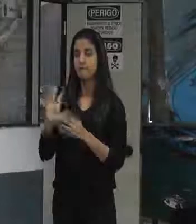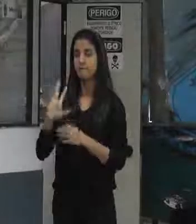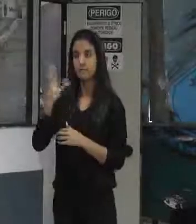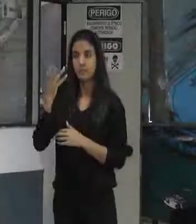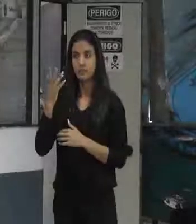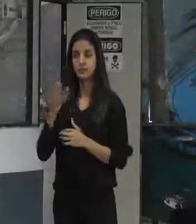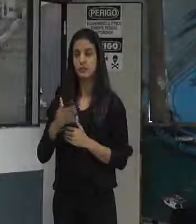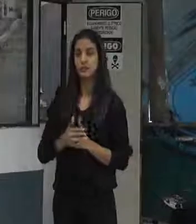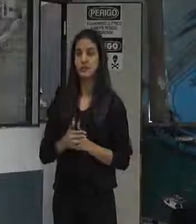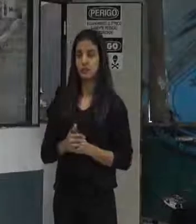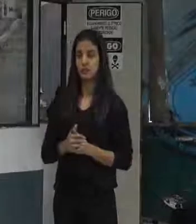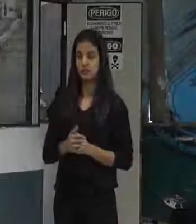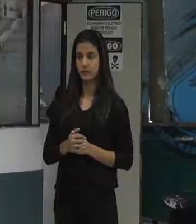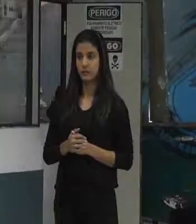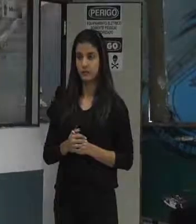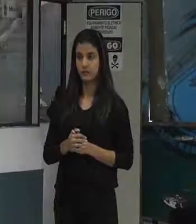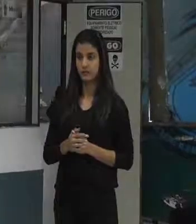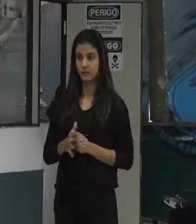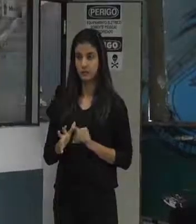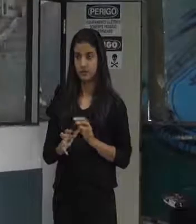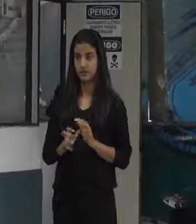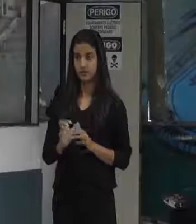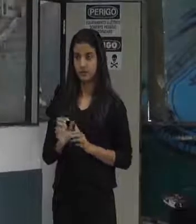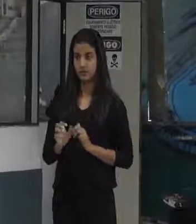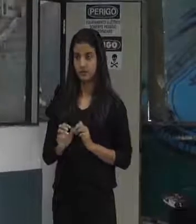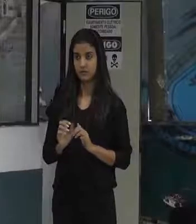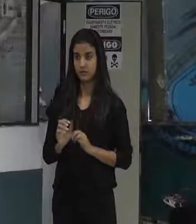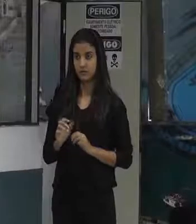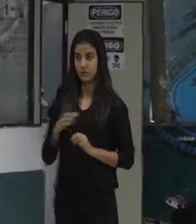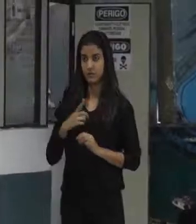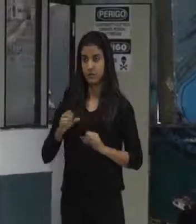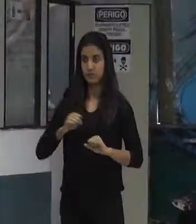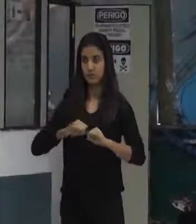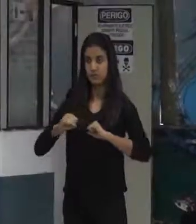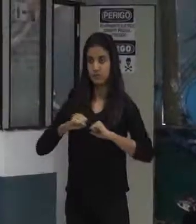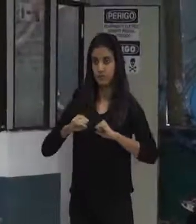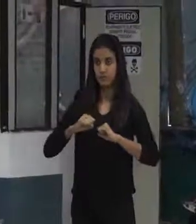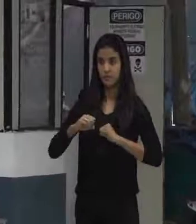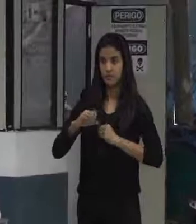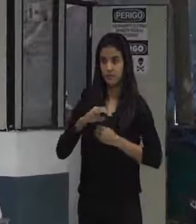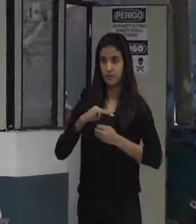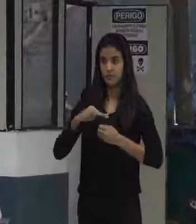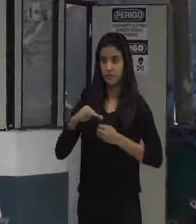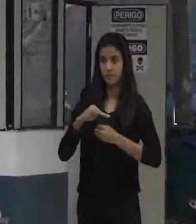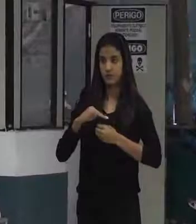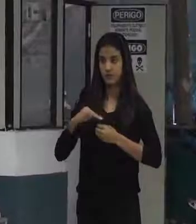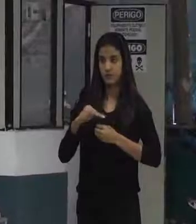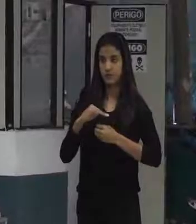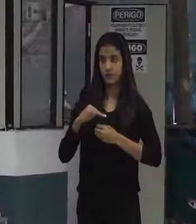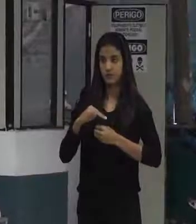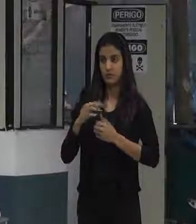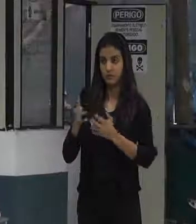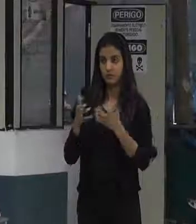processo histórico que a gente tem no país. Mas no debate municipal, senhor presidente, eu quero